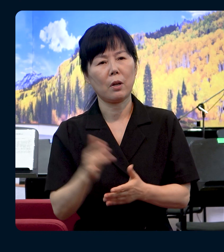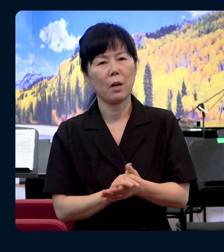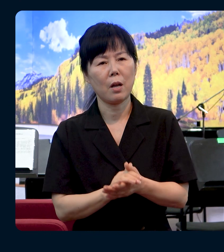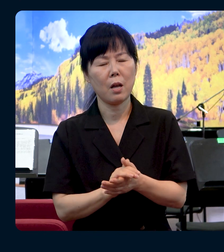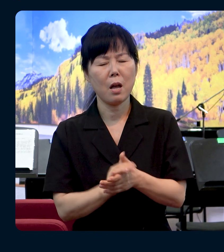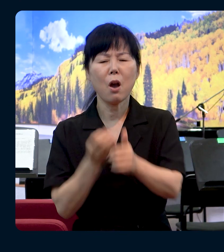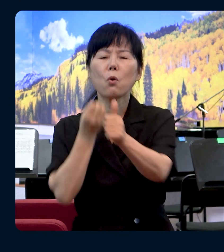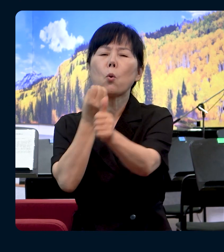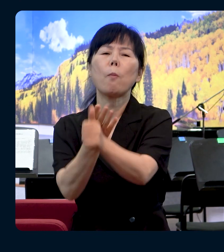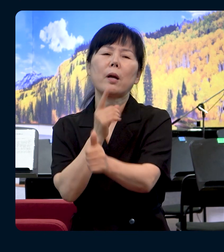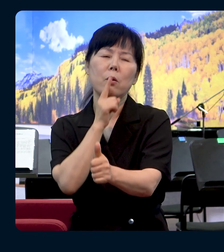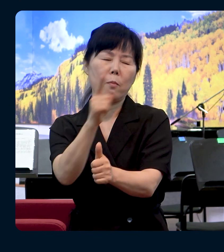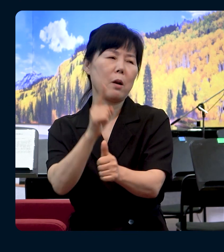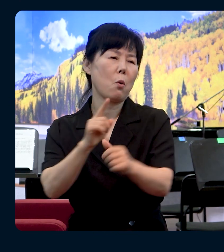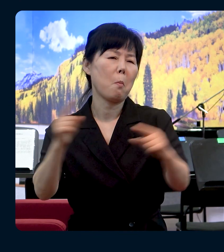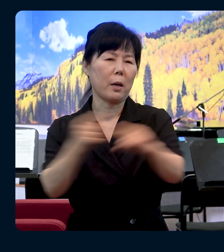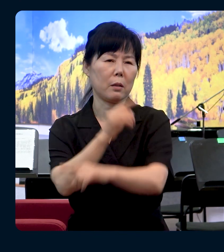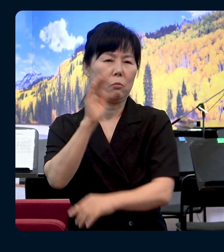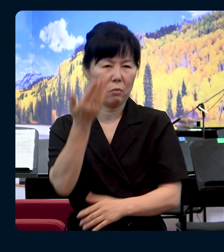자이기